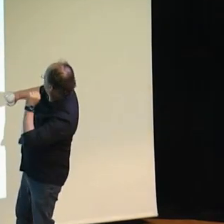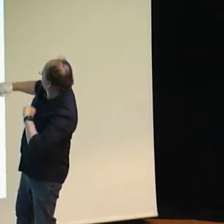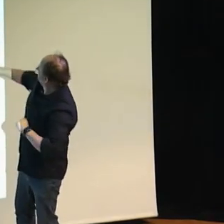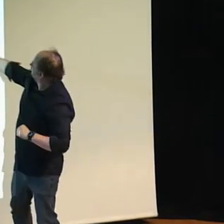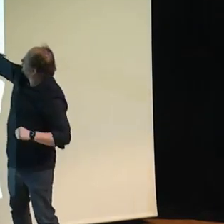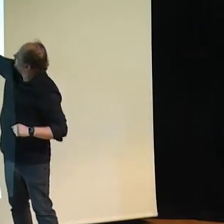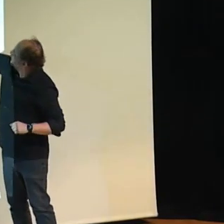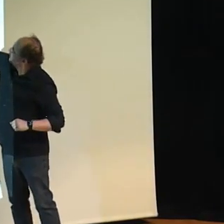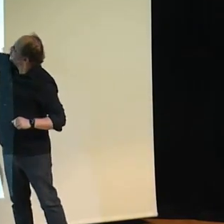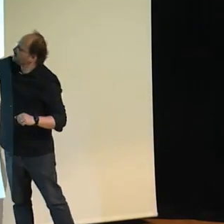attendez...